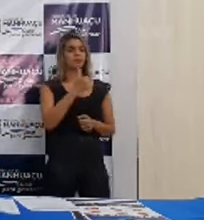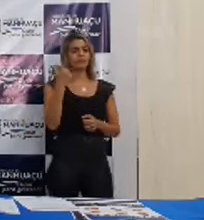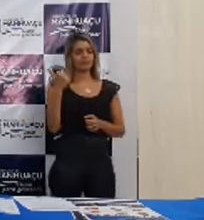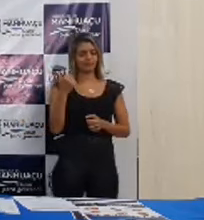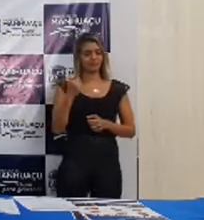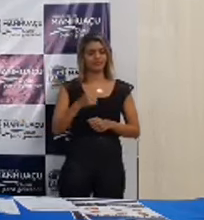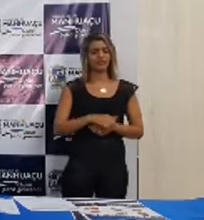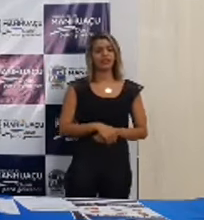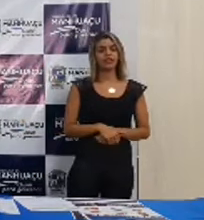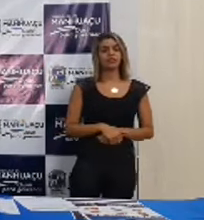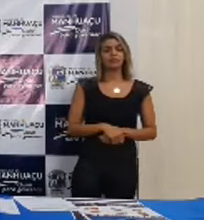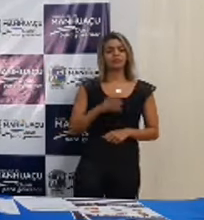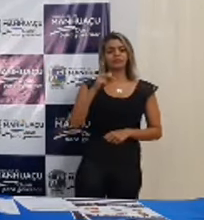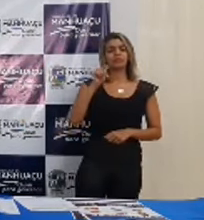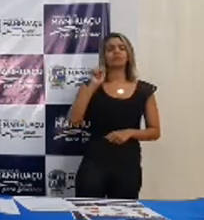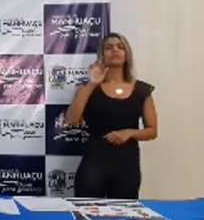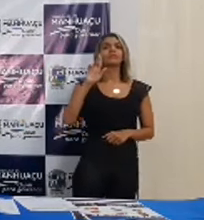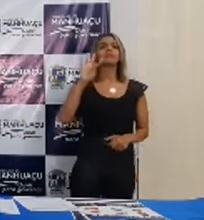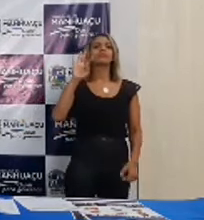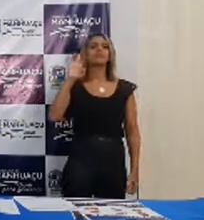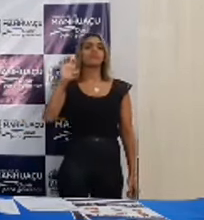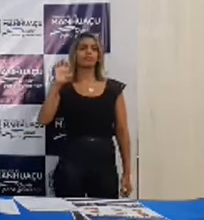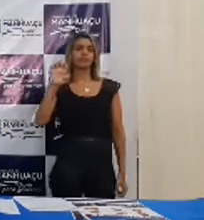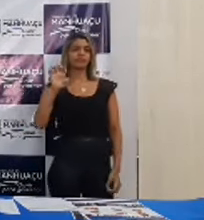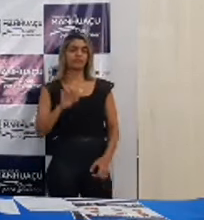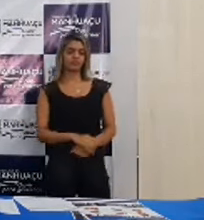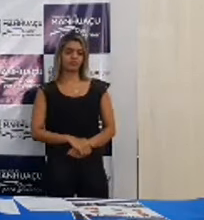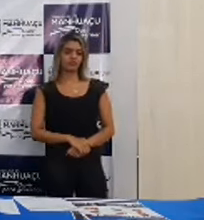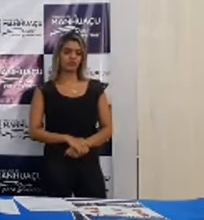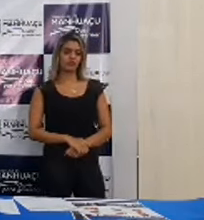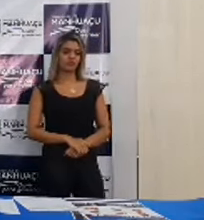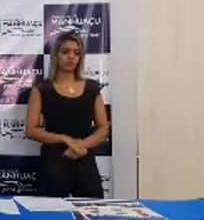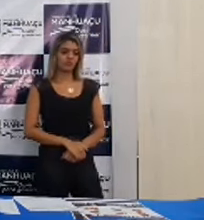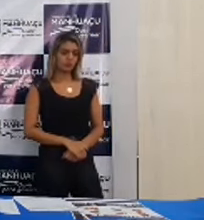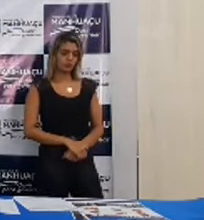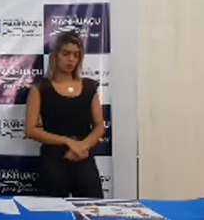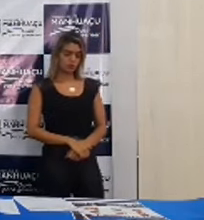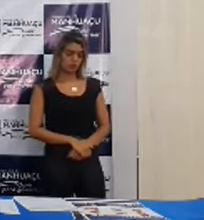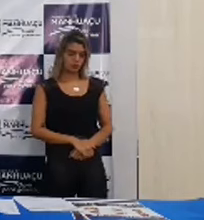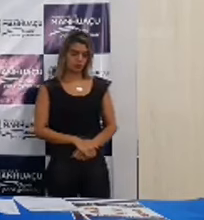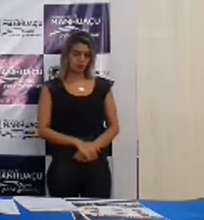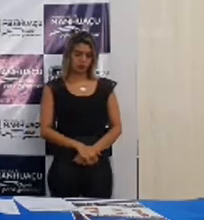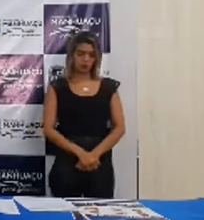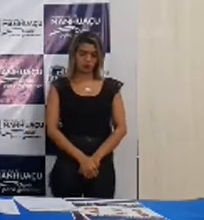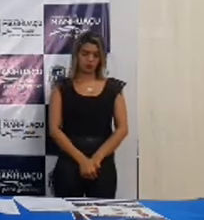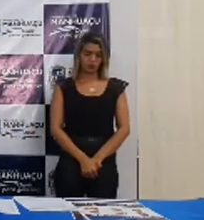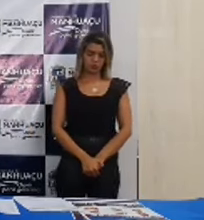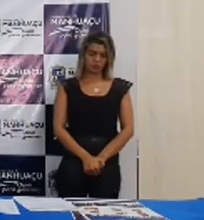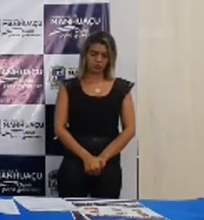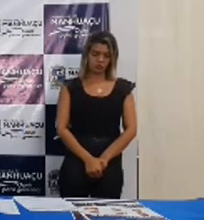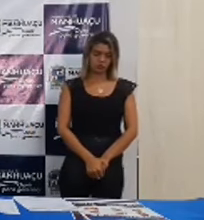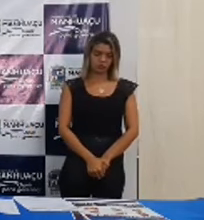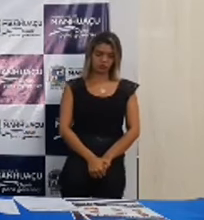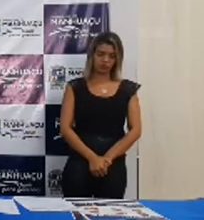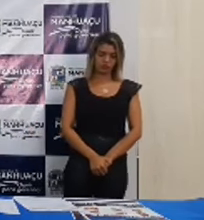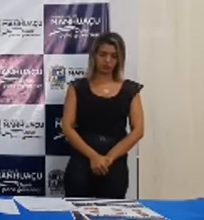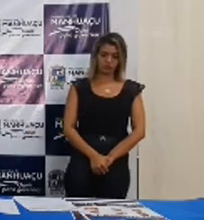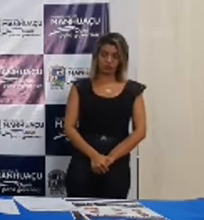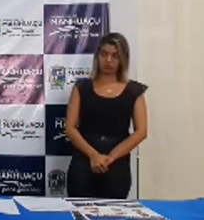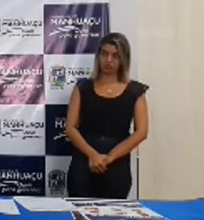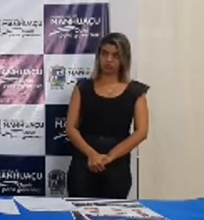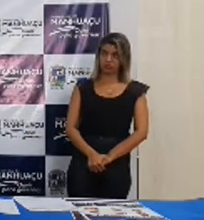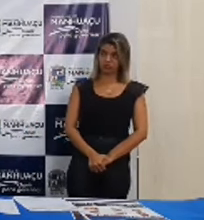onde a Secretaria de Comunicação Social elaborou as perguntas iniciais. E agora, o espaço para os veículos de comunicação da